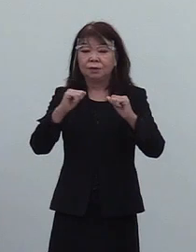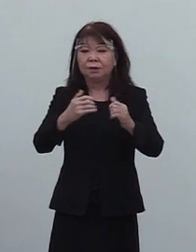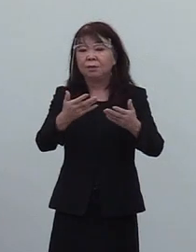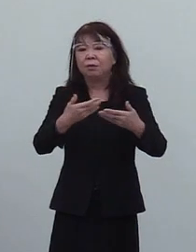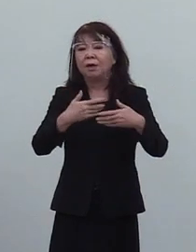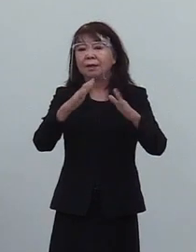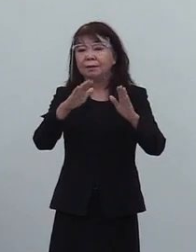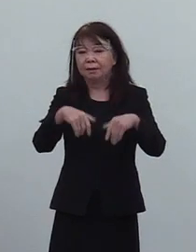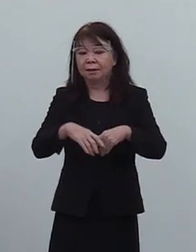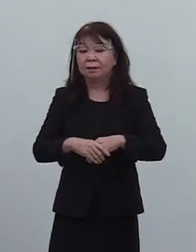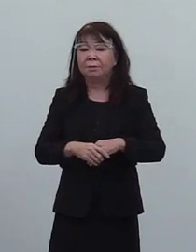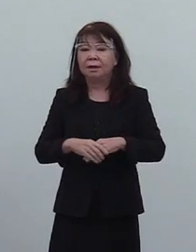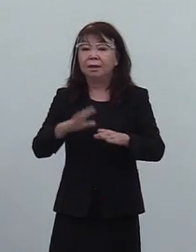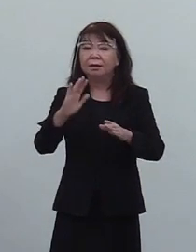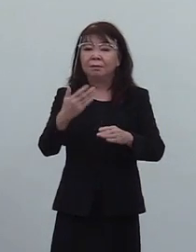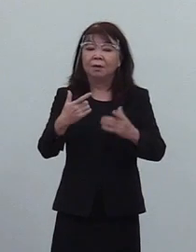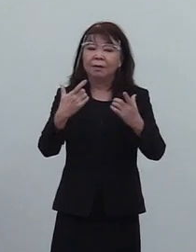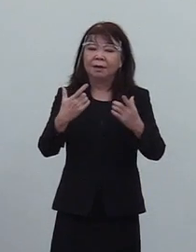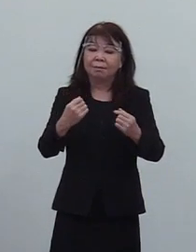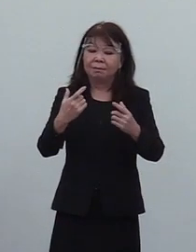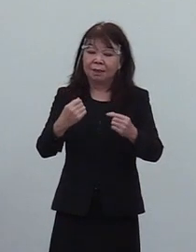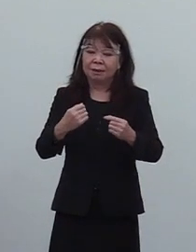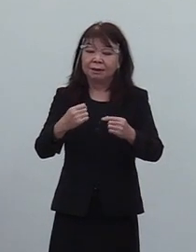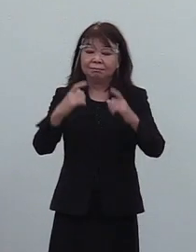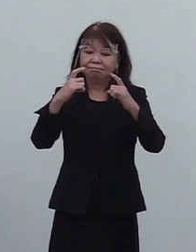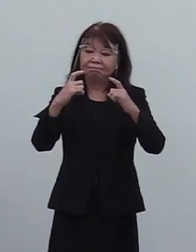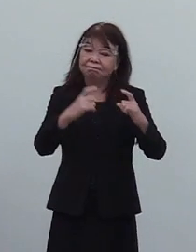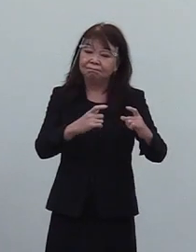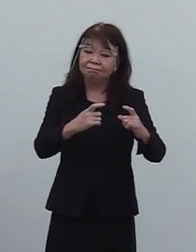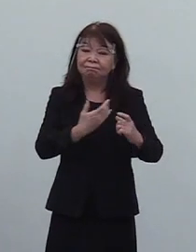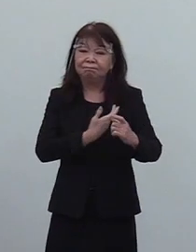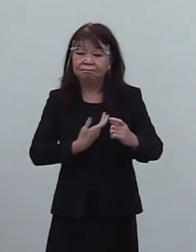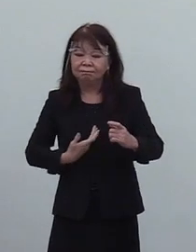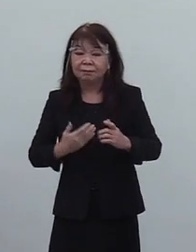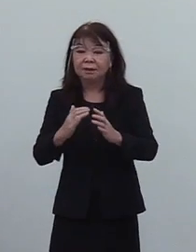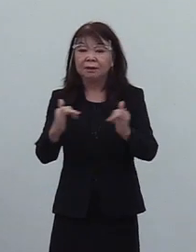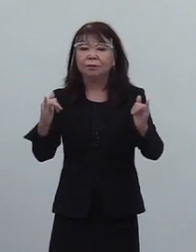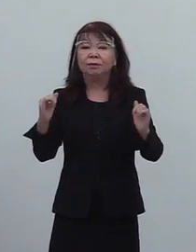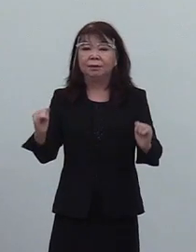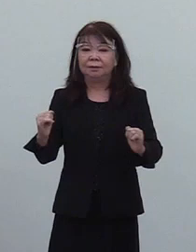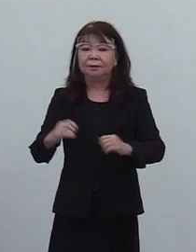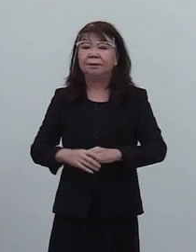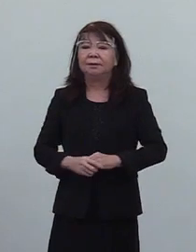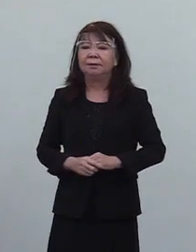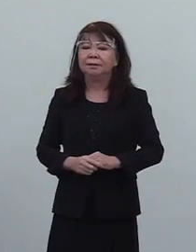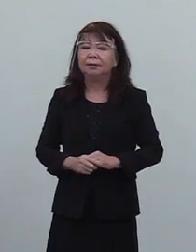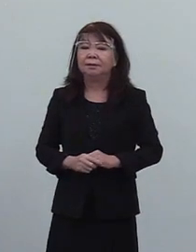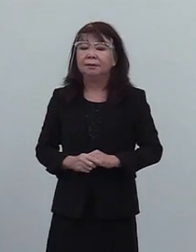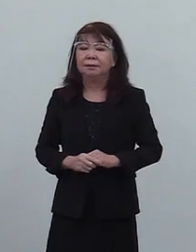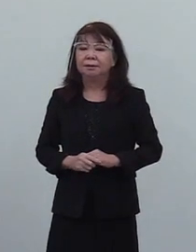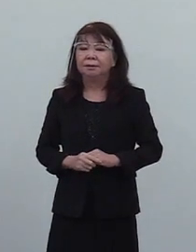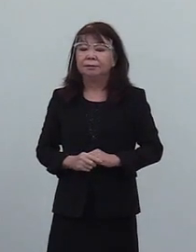りますが、中には外す人もおられるという状態でございます。